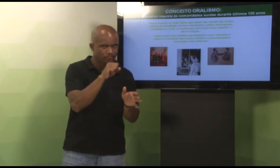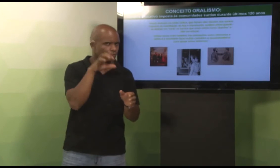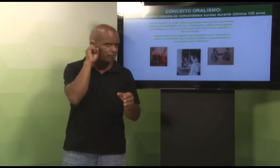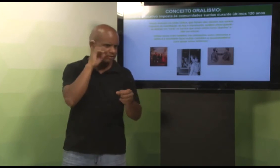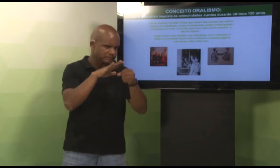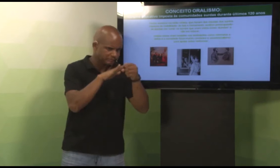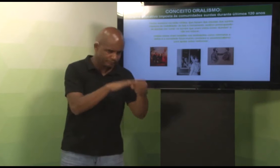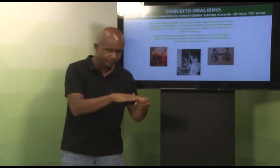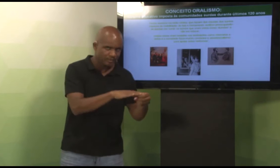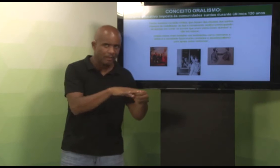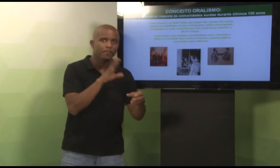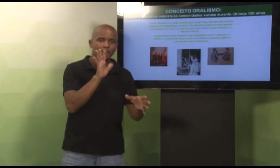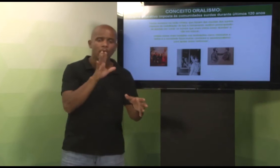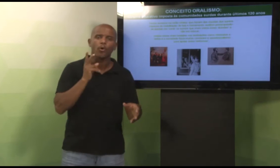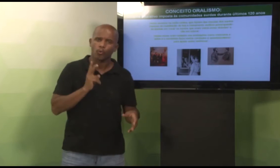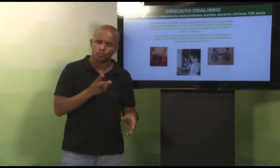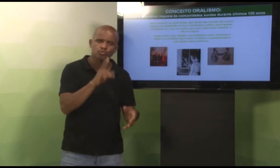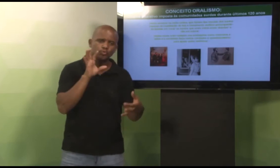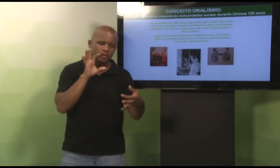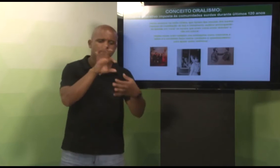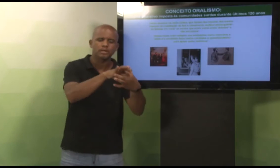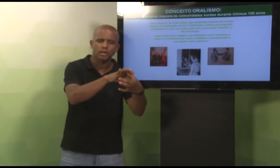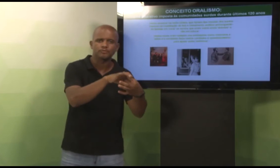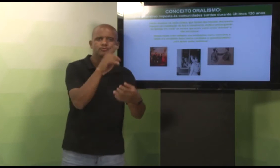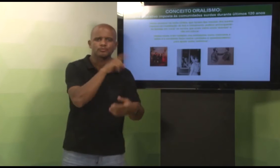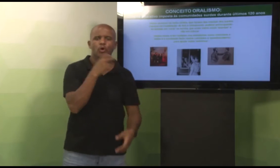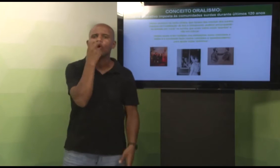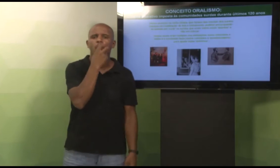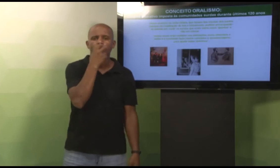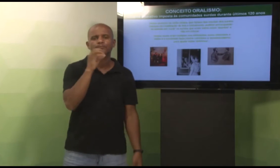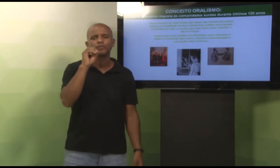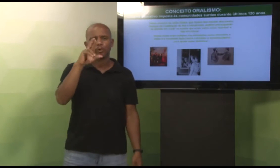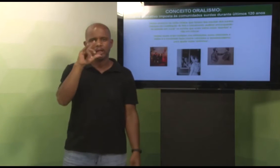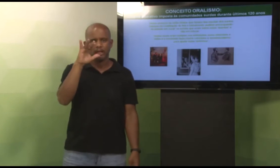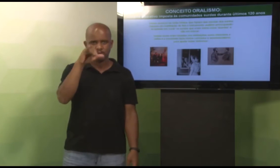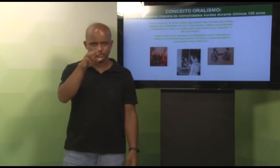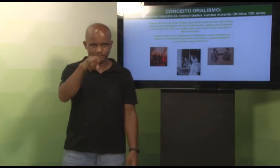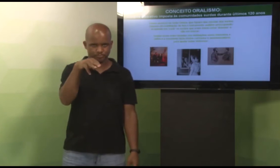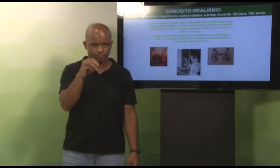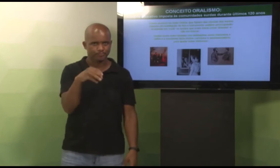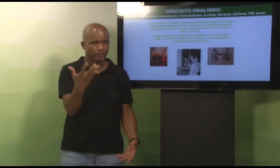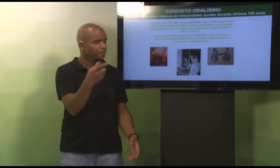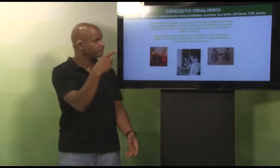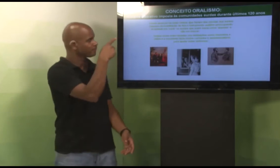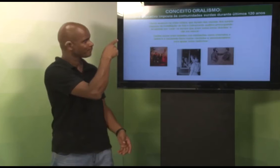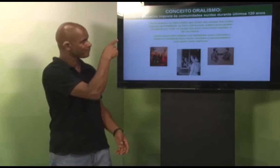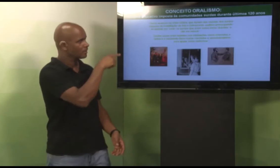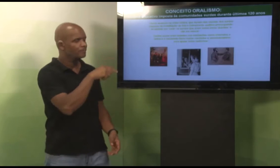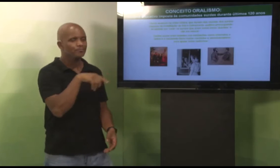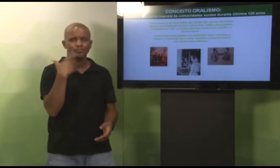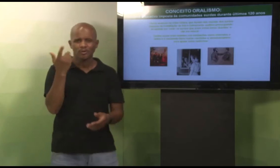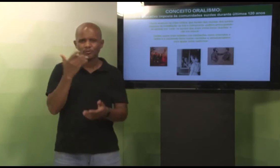seus significados de ouvintismo. Agora, atrelados a isso, temos o oralismo.